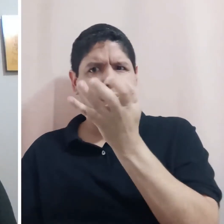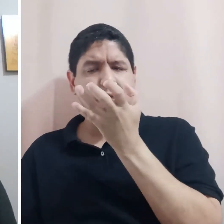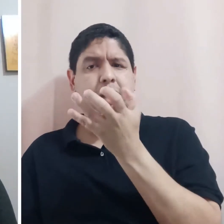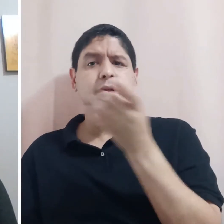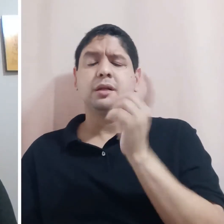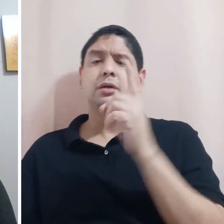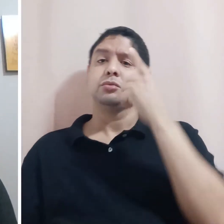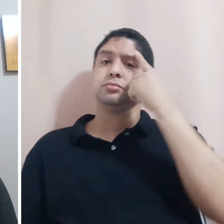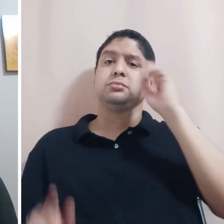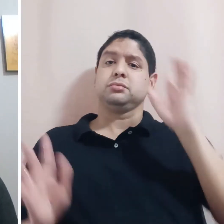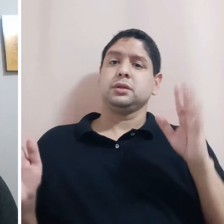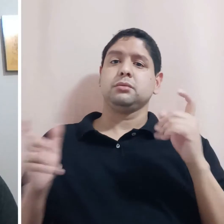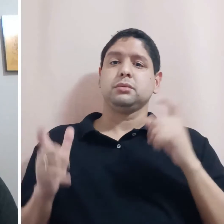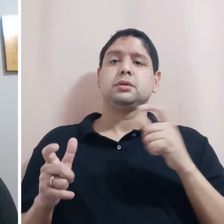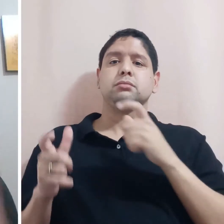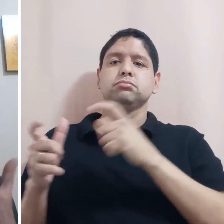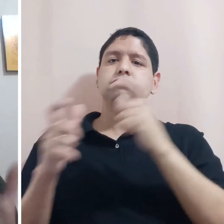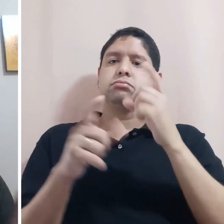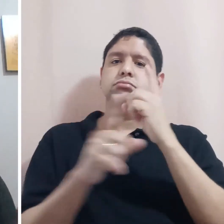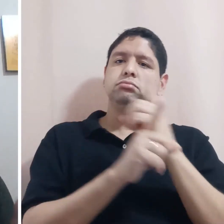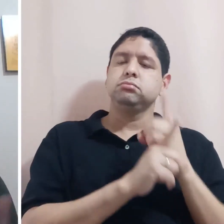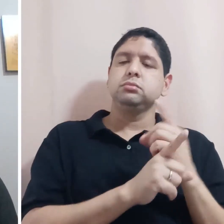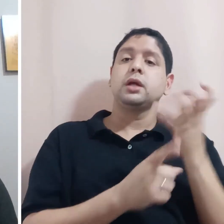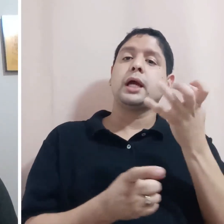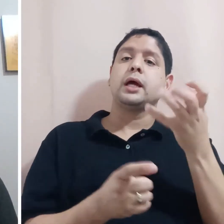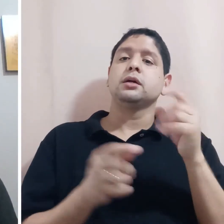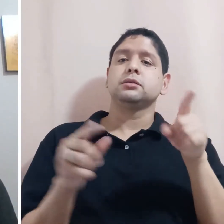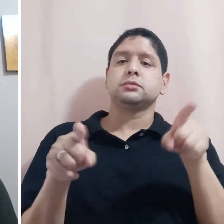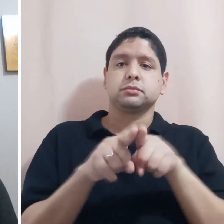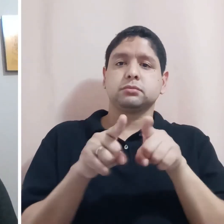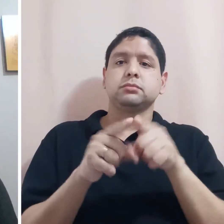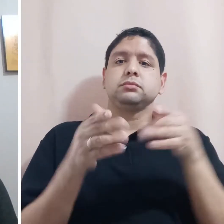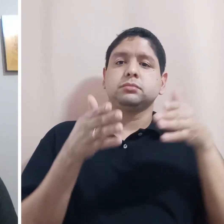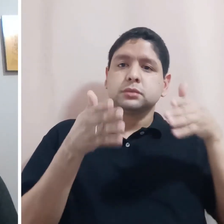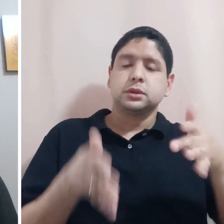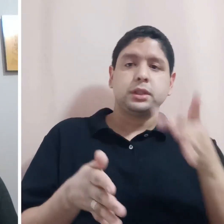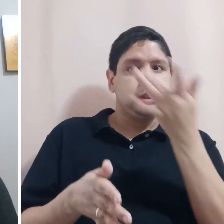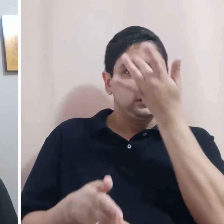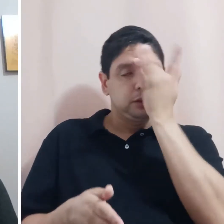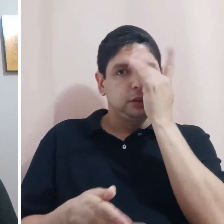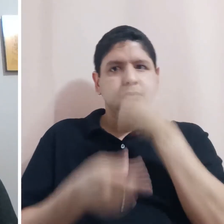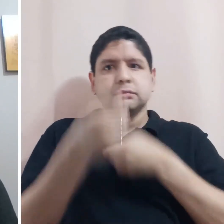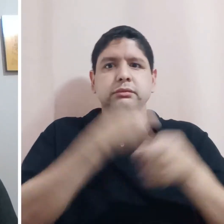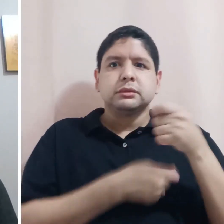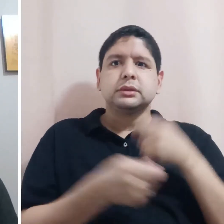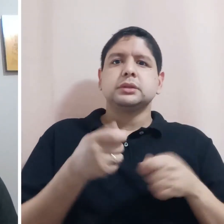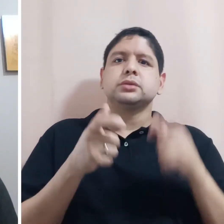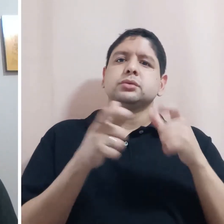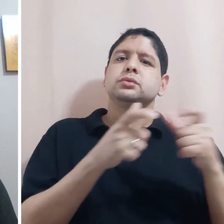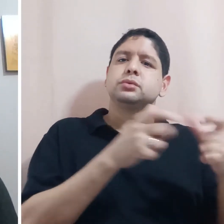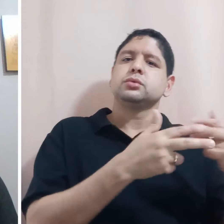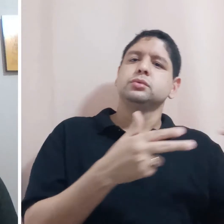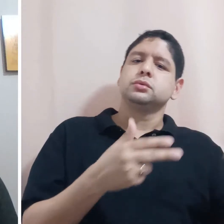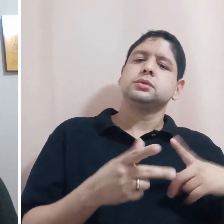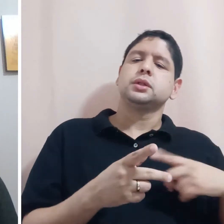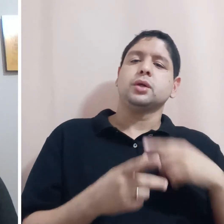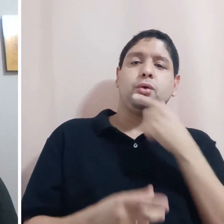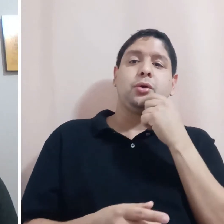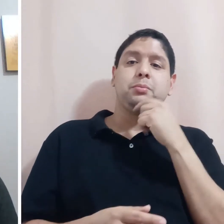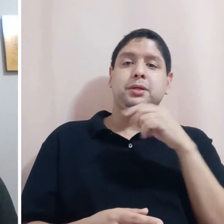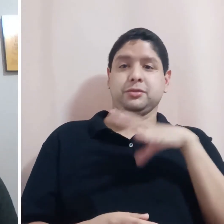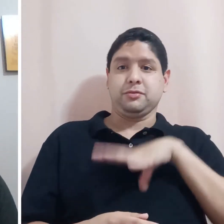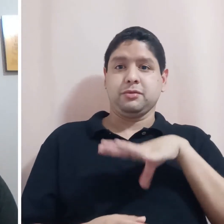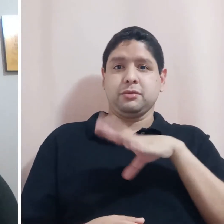para o Brasil, né? O objetivo principal dele, né, era chegar também até a Índia e conseguir